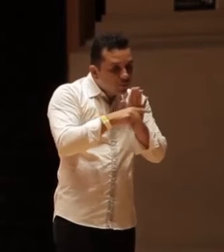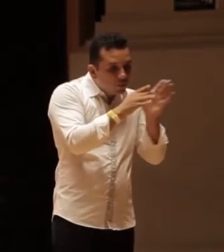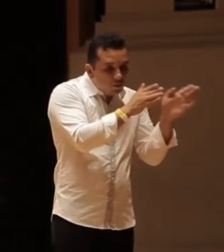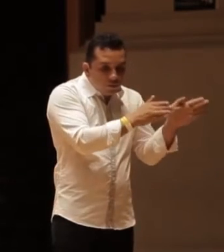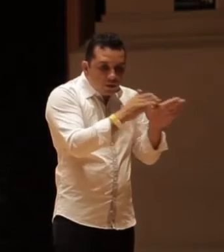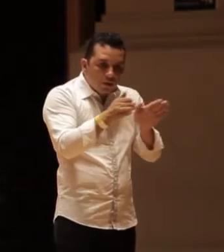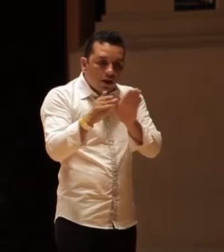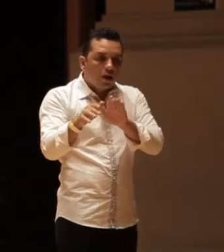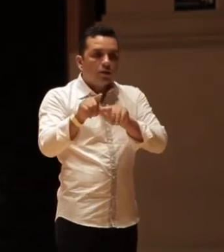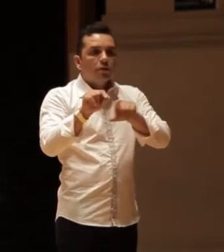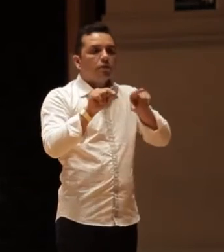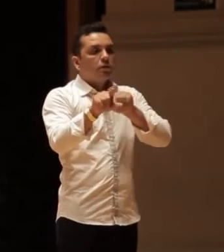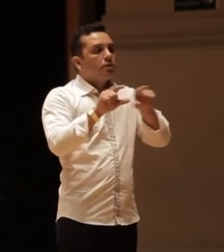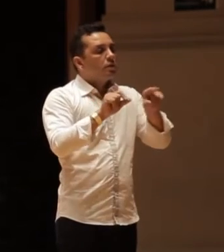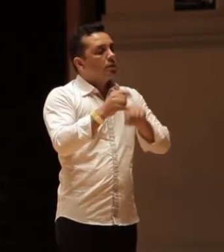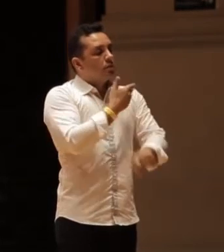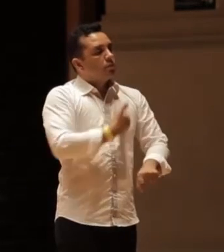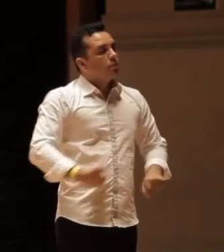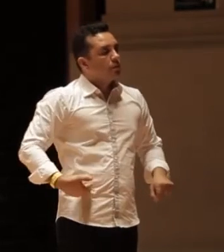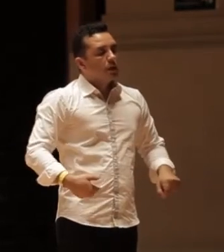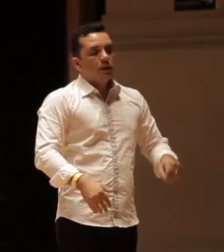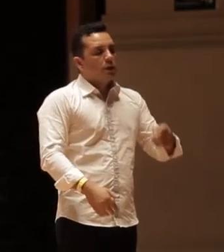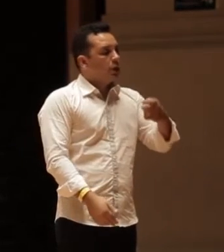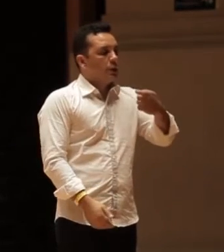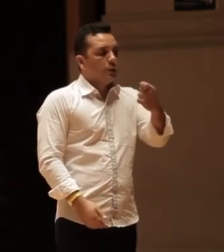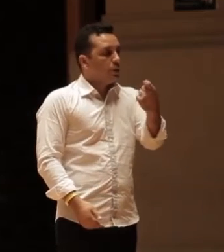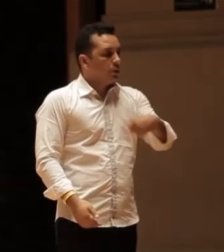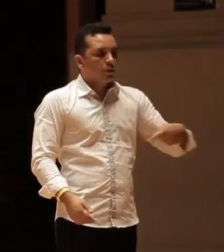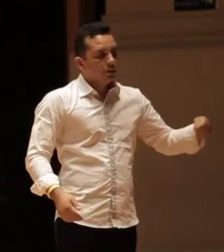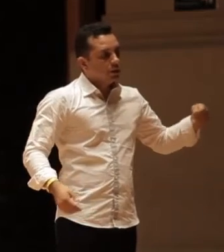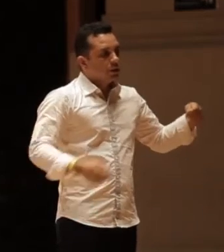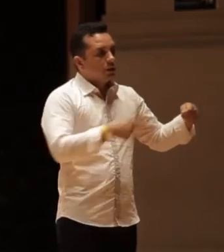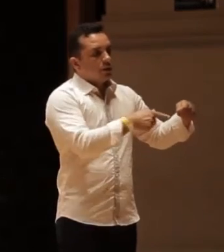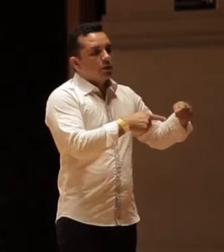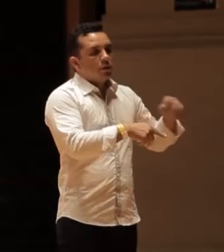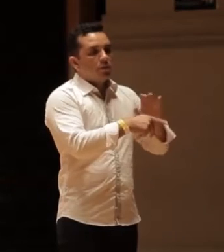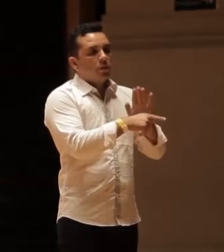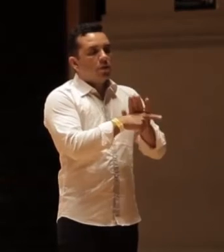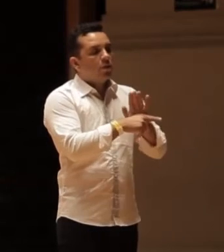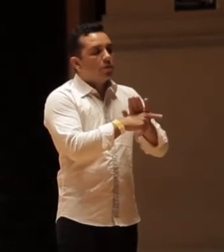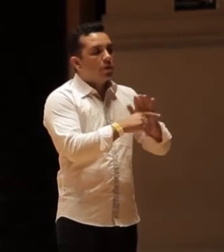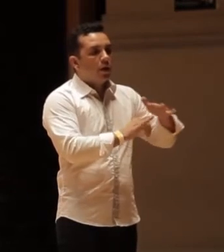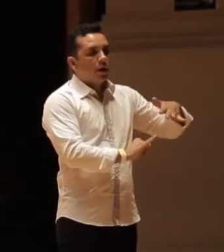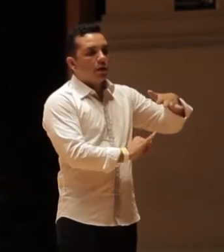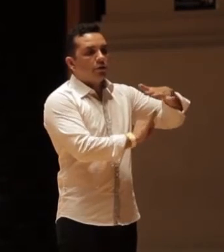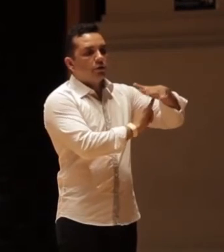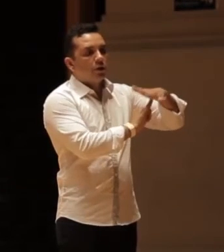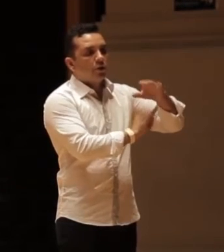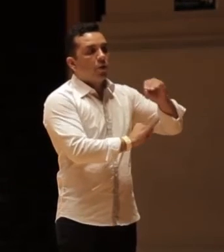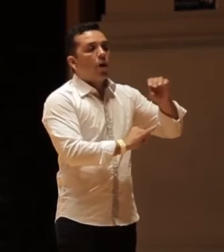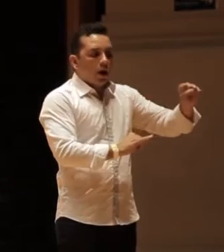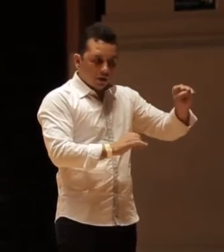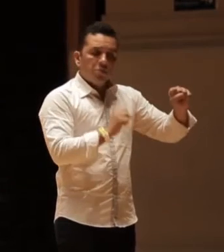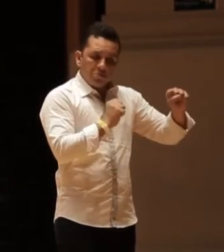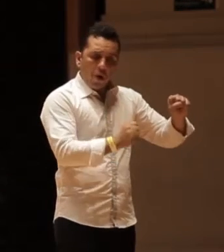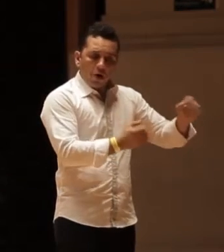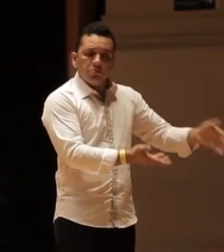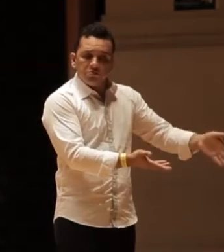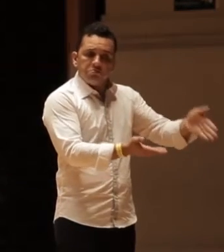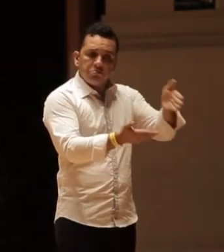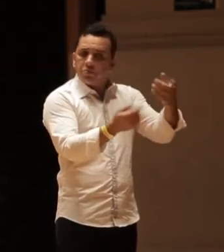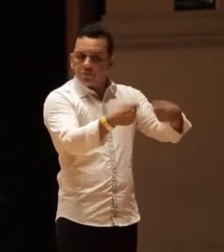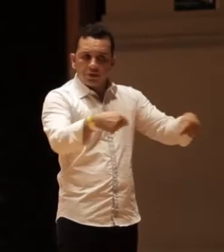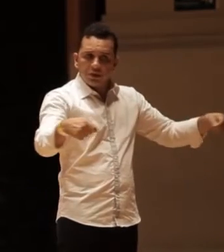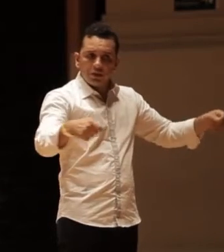seleção pública não precisa entidades e qualificada como esse já pode participar do processo sem ser